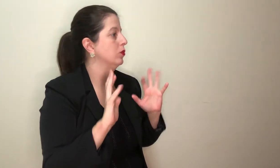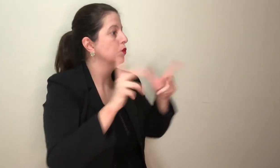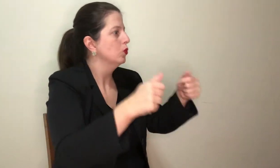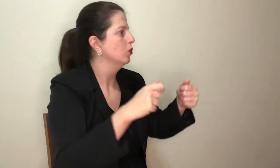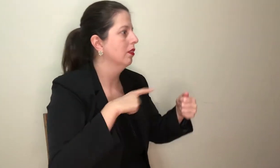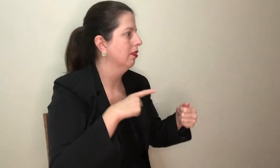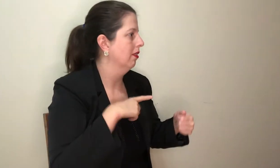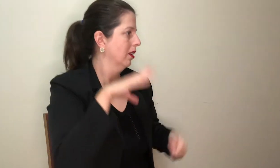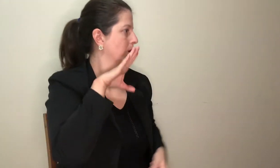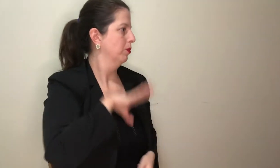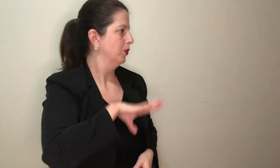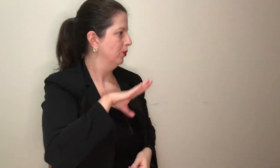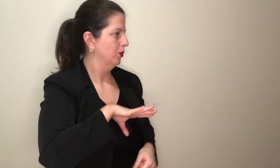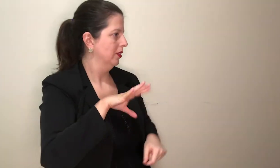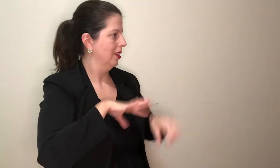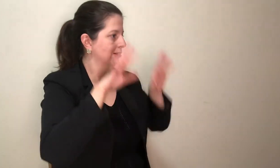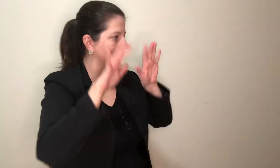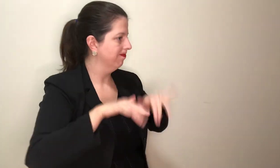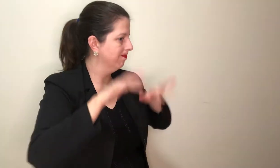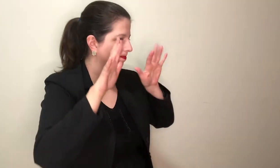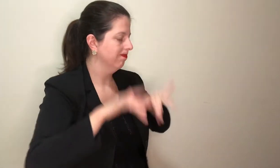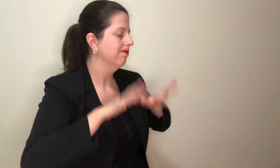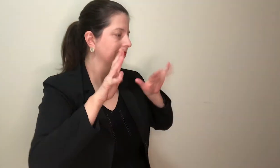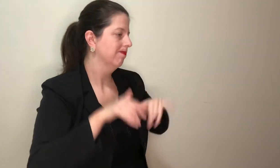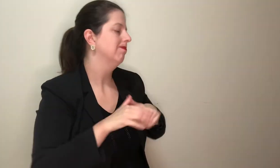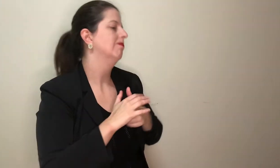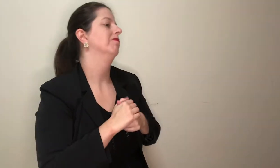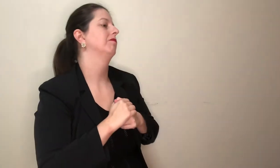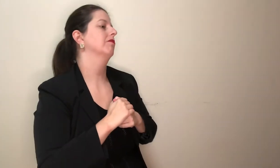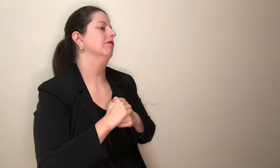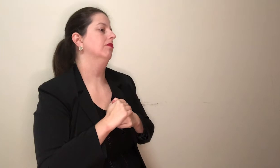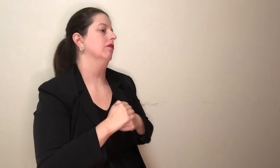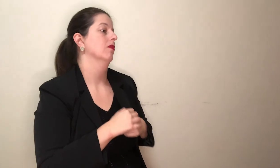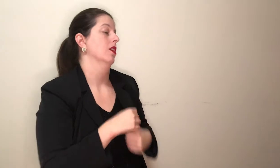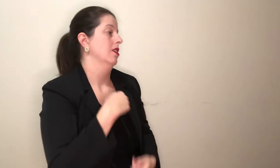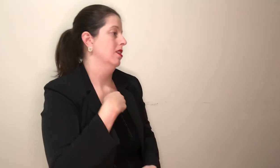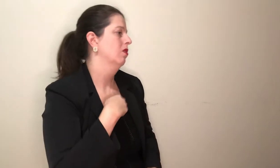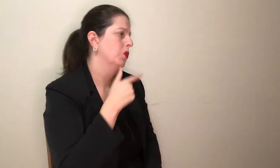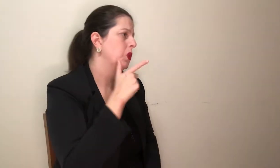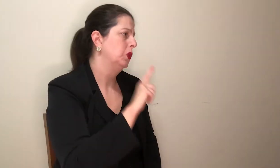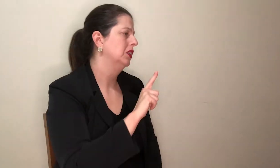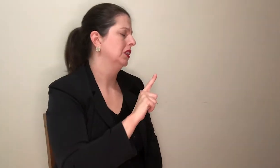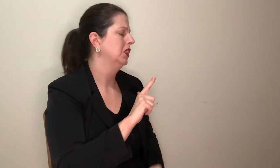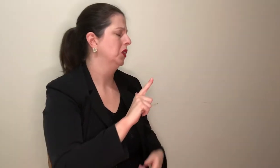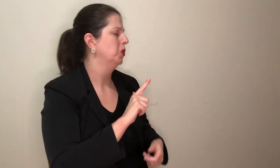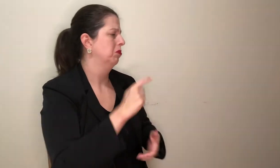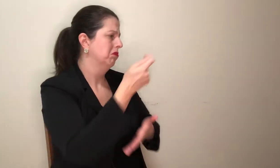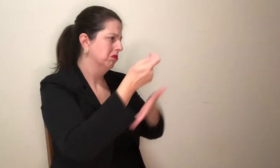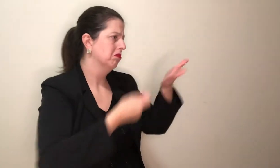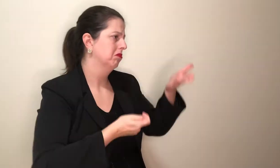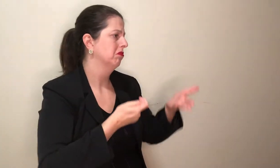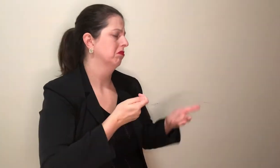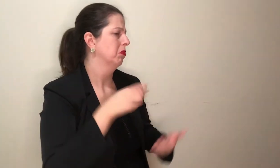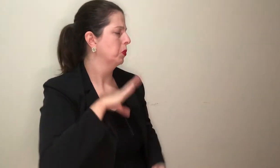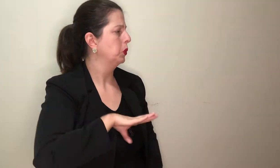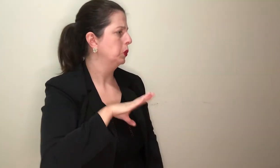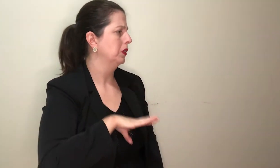eu consigo fazer isso. Eu consigo escrever português bem, mas não é 100%